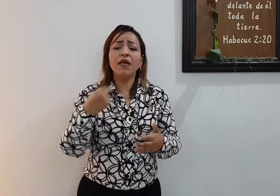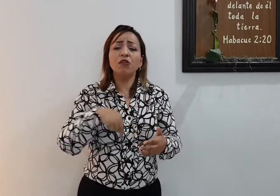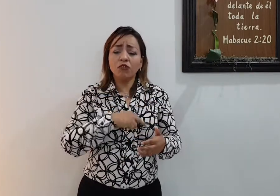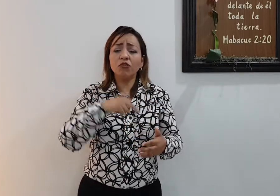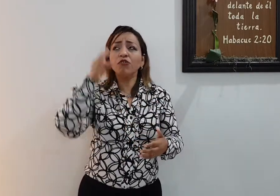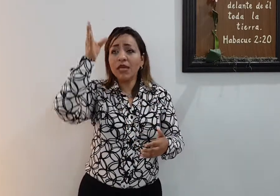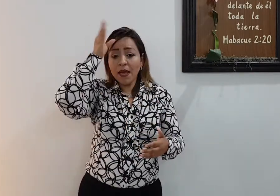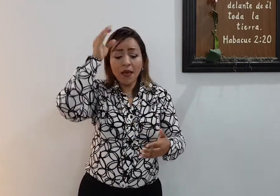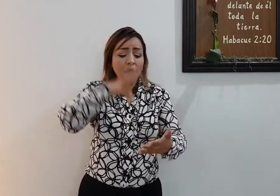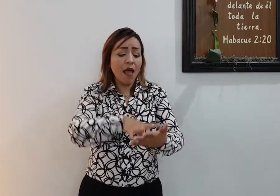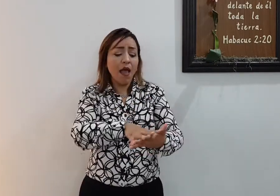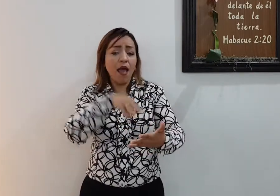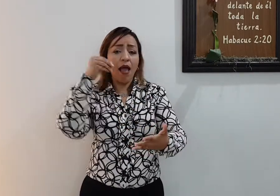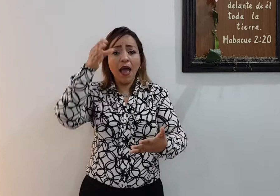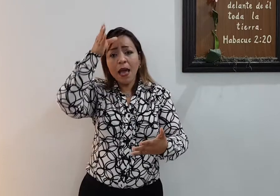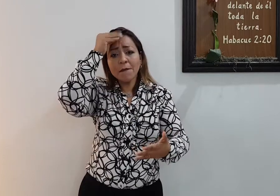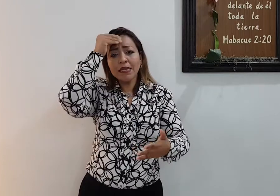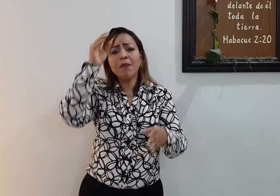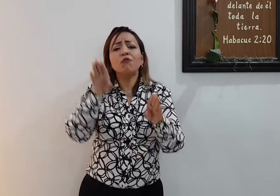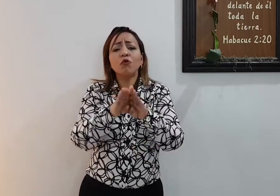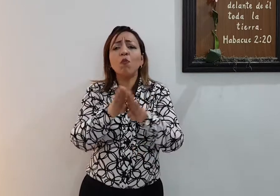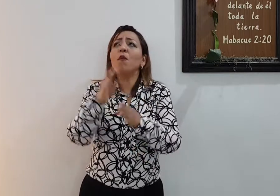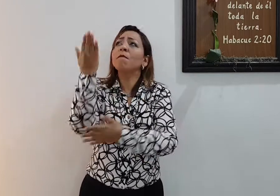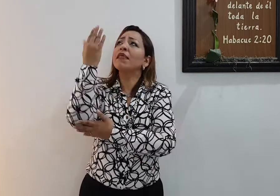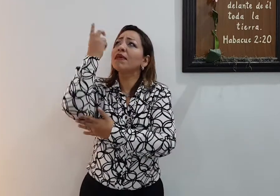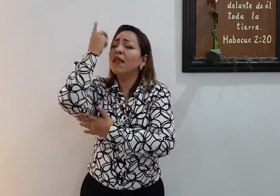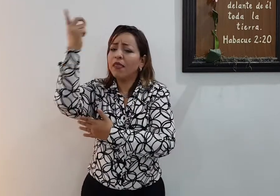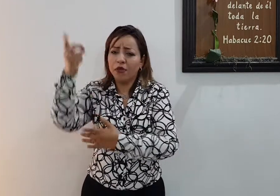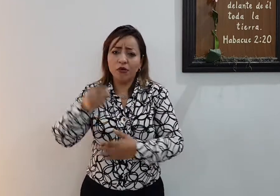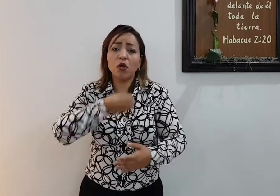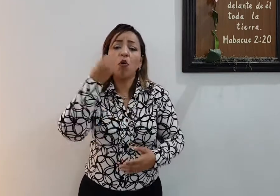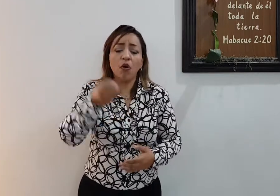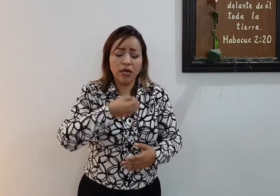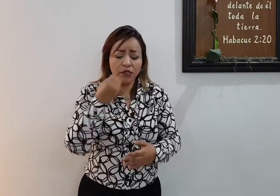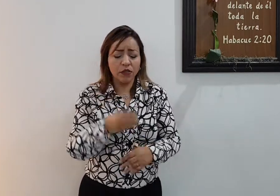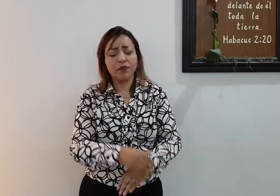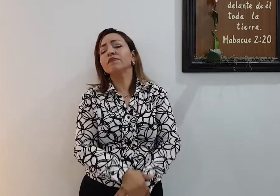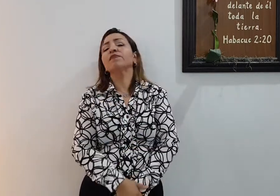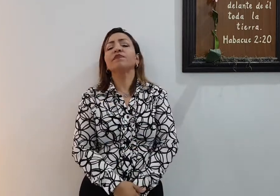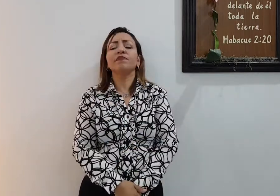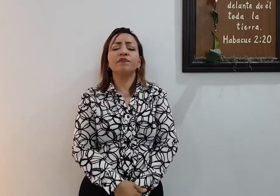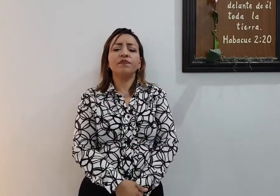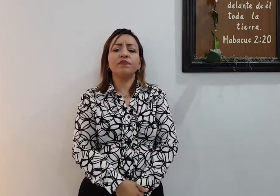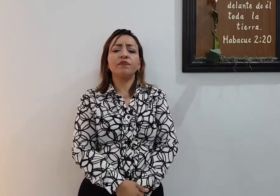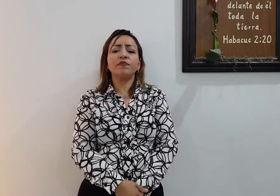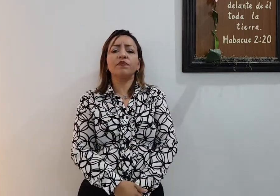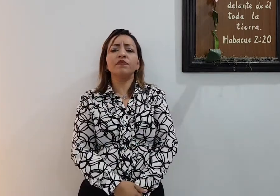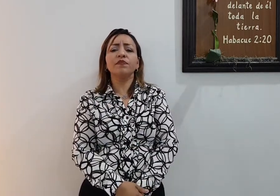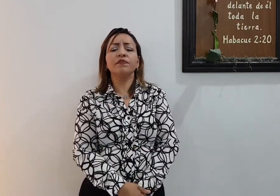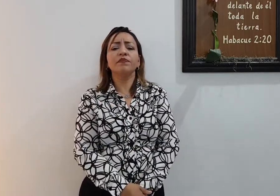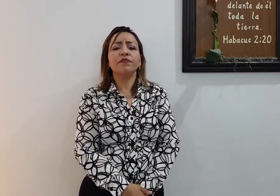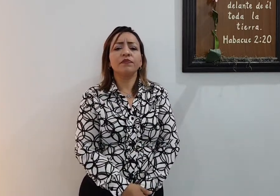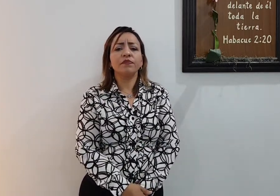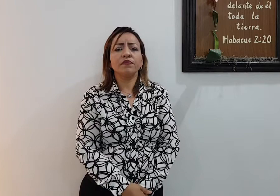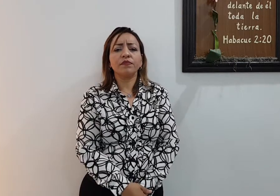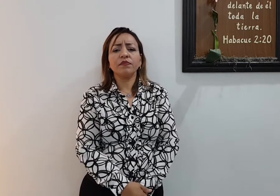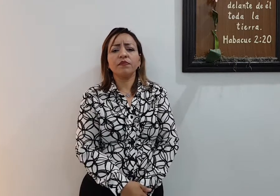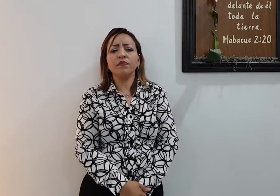necesitamos expresarle. La oración, hermanos, no son las frases repetidas y repetidas y repetidas. La oración